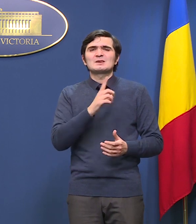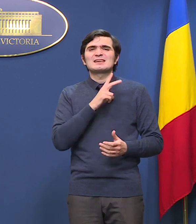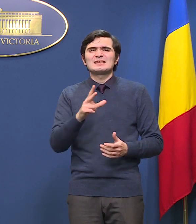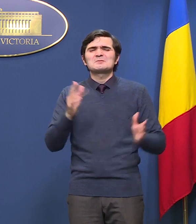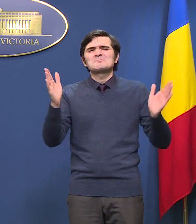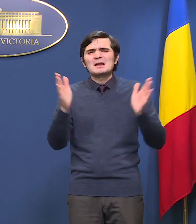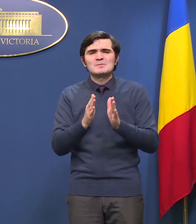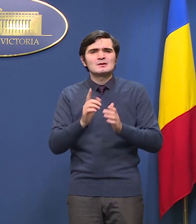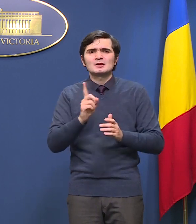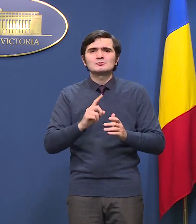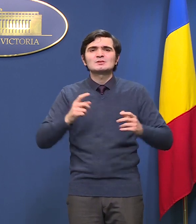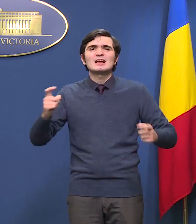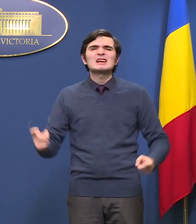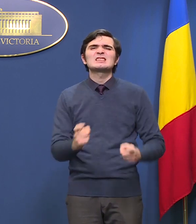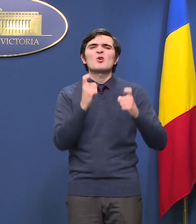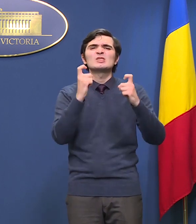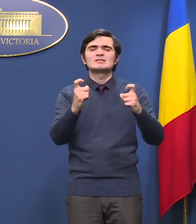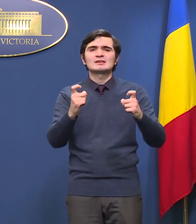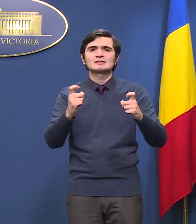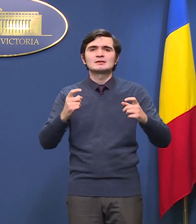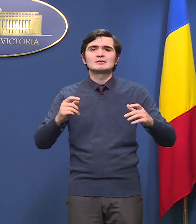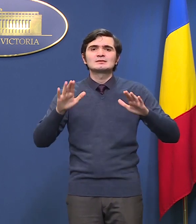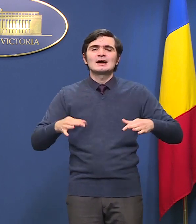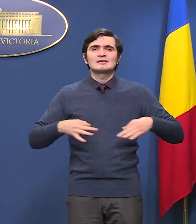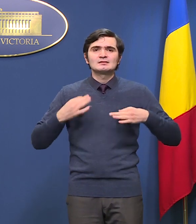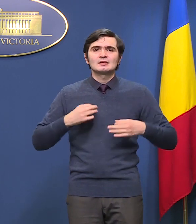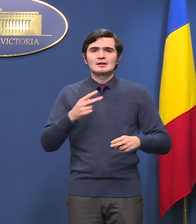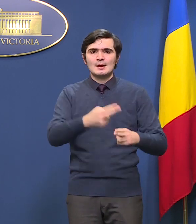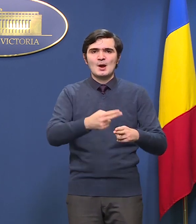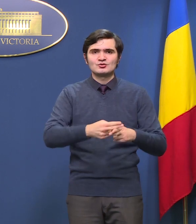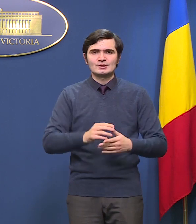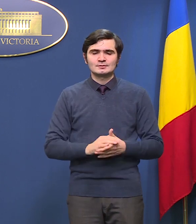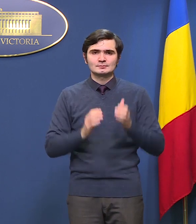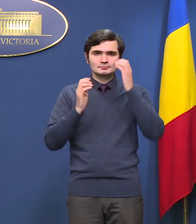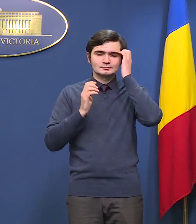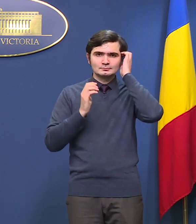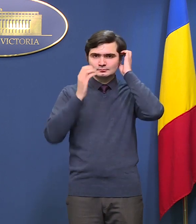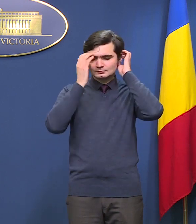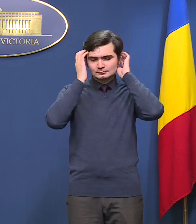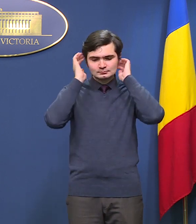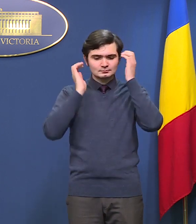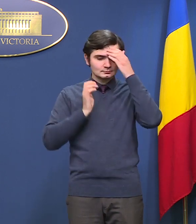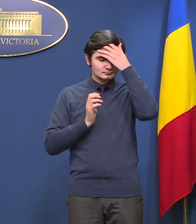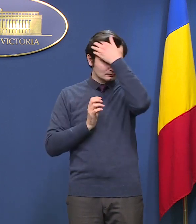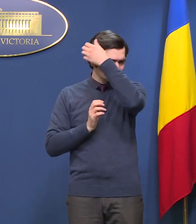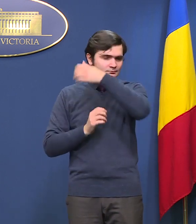se înrăutăți starea pacienților. Sigur că ați văzut că am